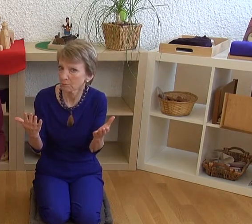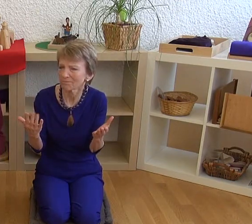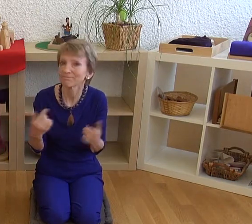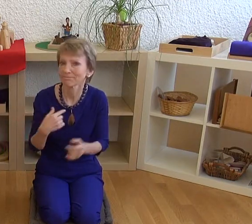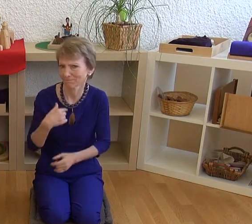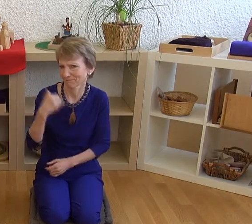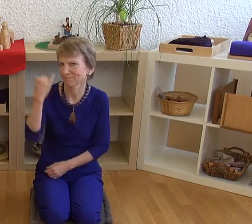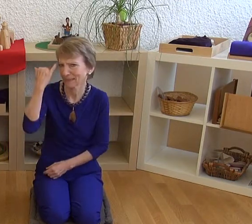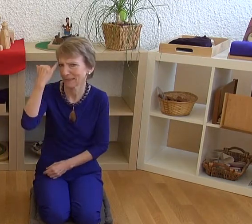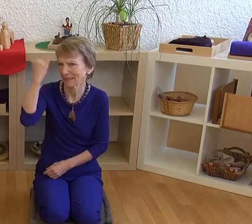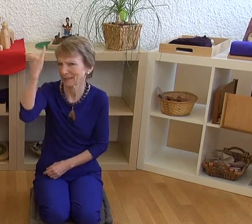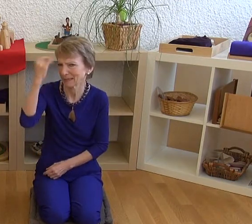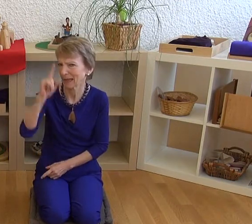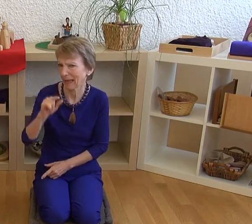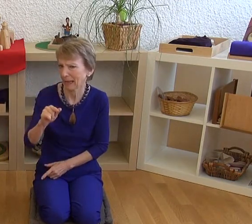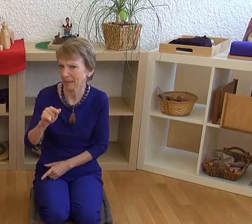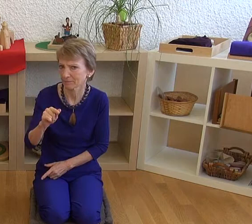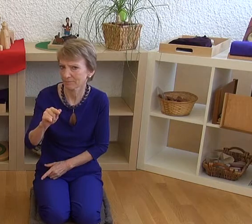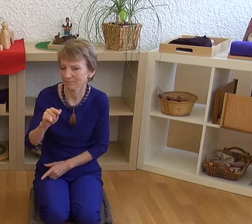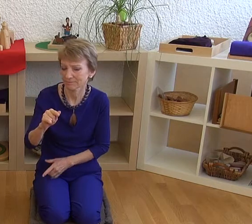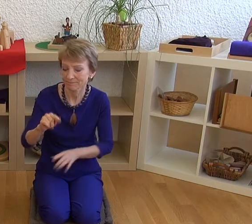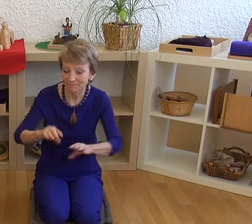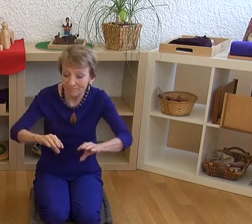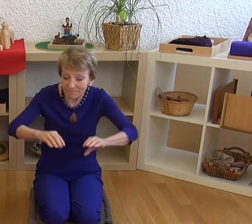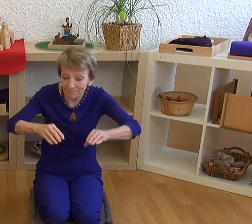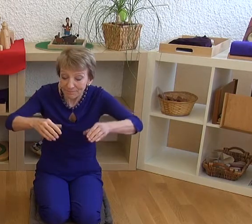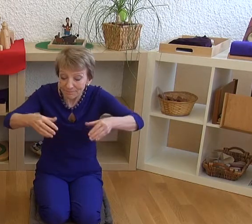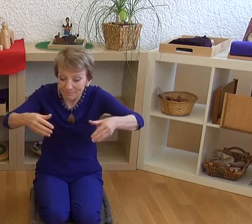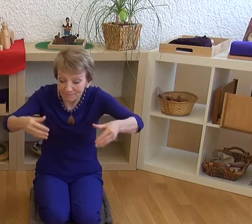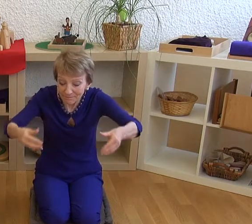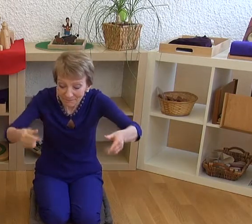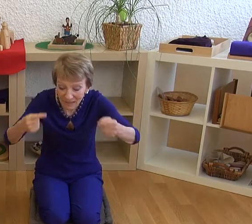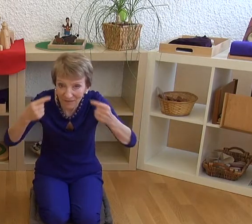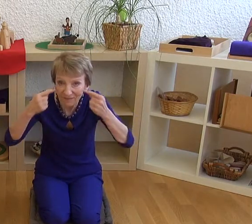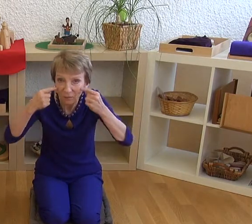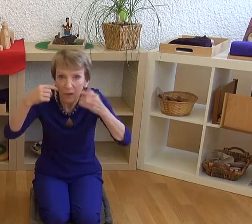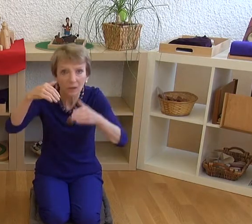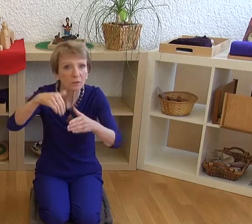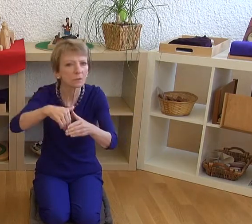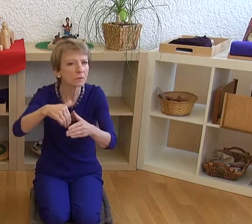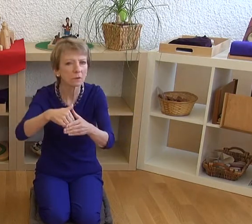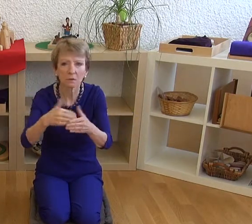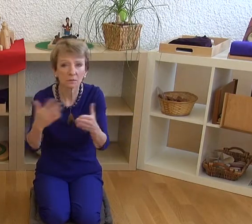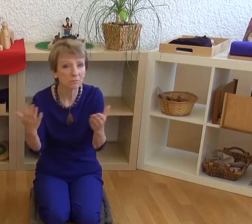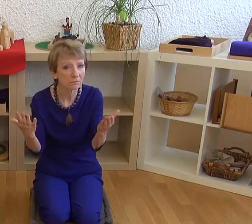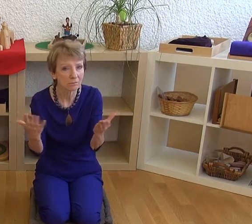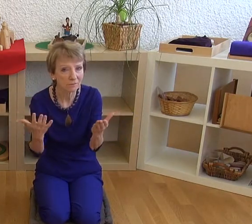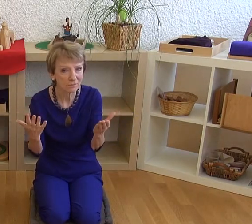J'ai une idée. Ouvrons-la pour voir ce qu'il y a à l'intérieur.